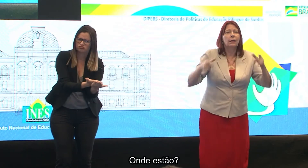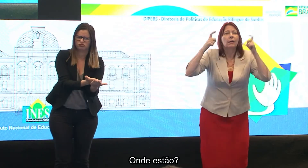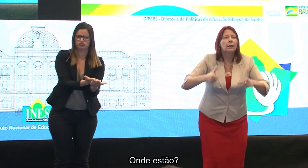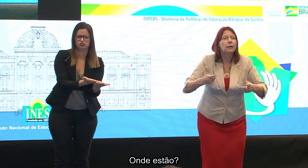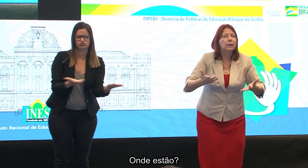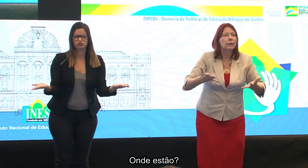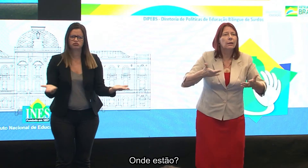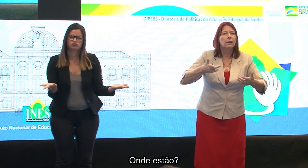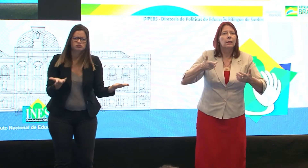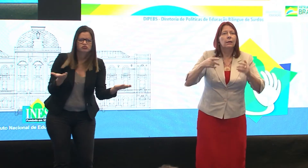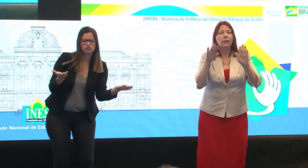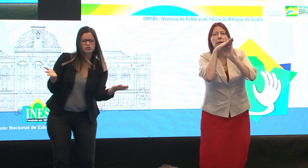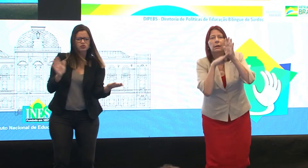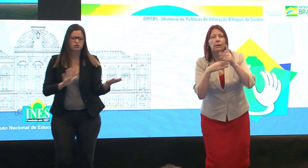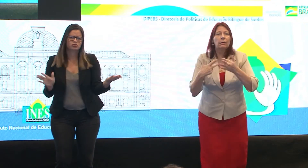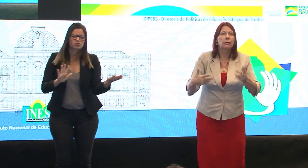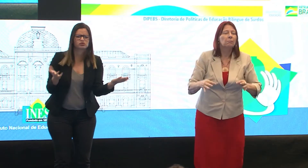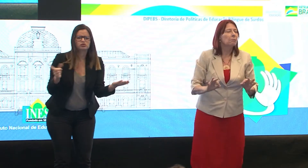Onde estão?